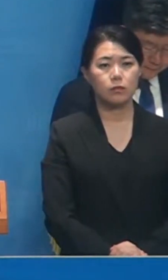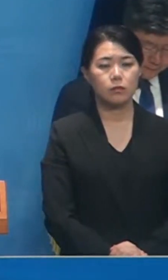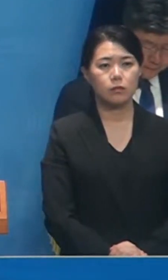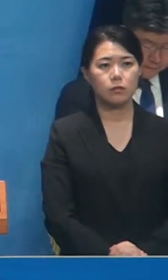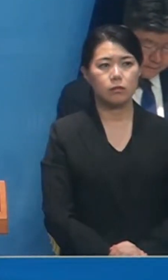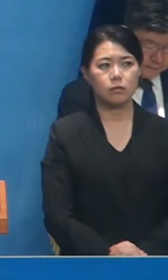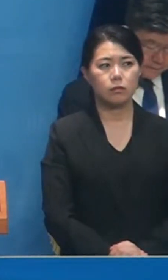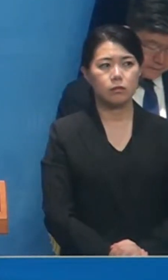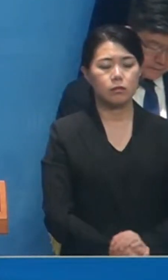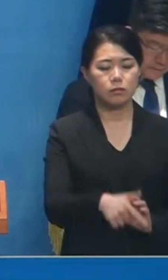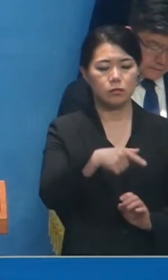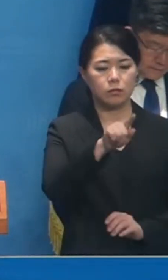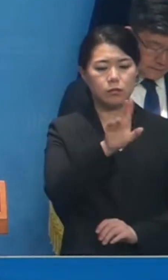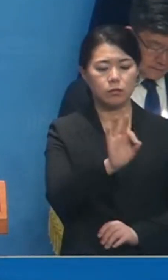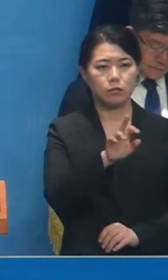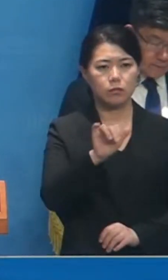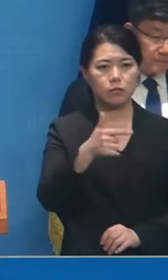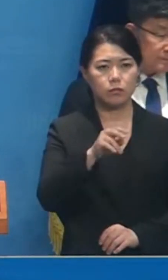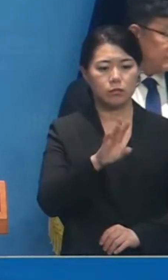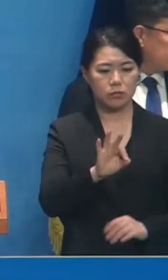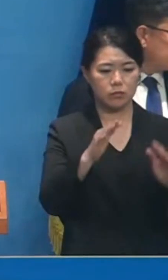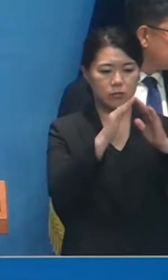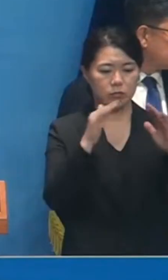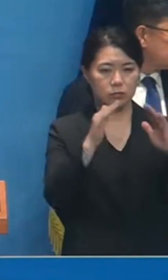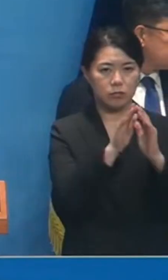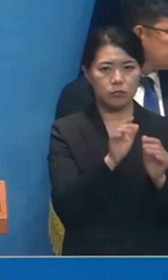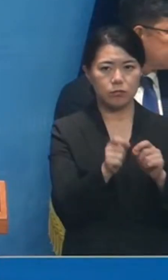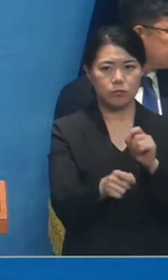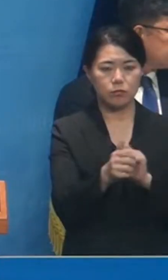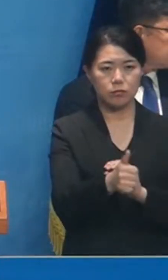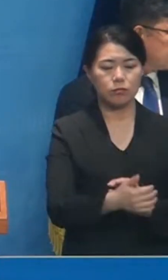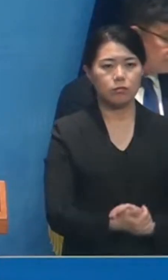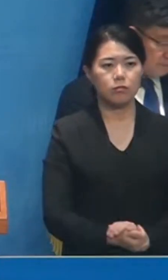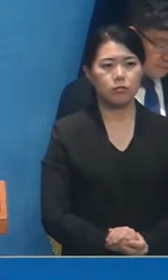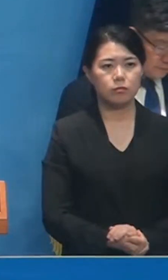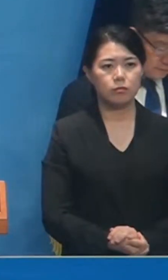그리고 강민영 호남 지부장님 모셨습니다.